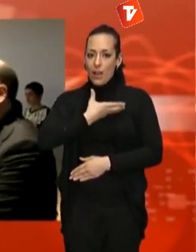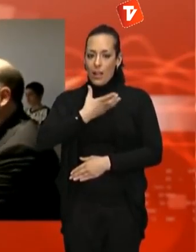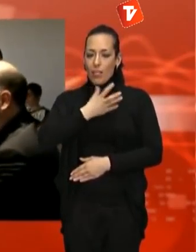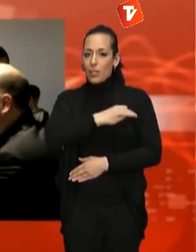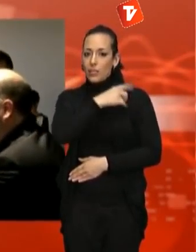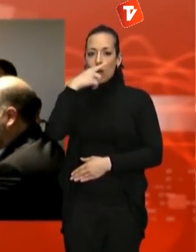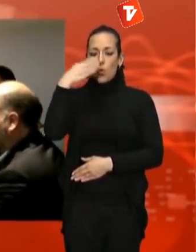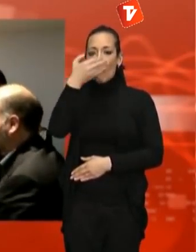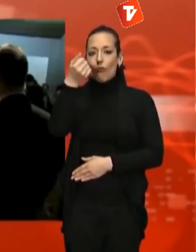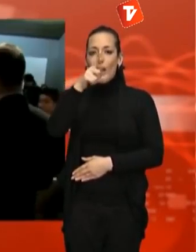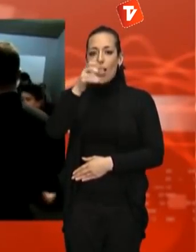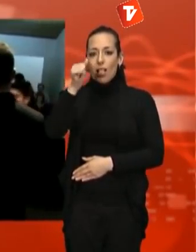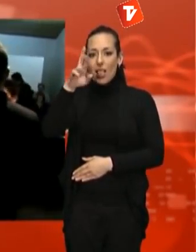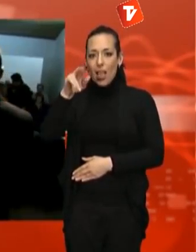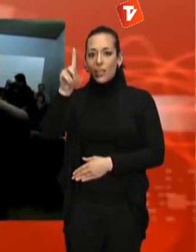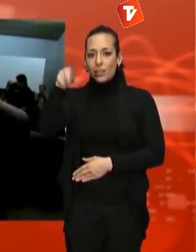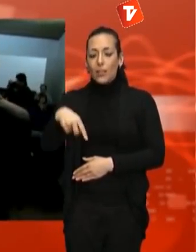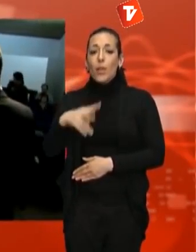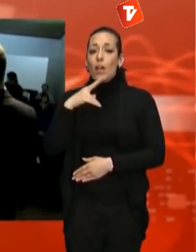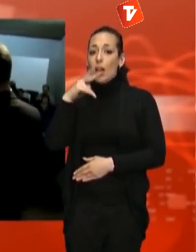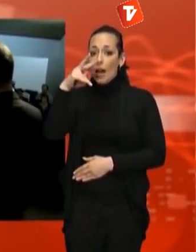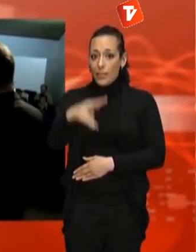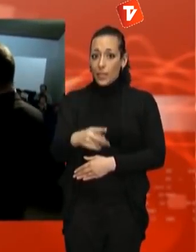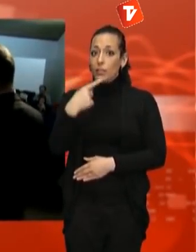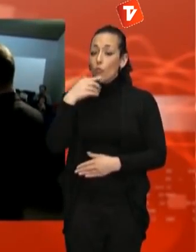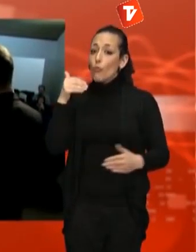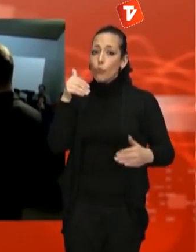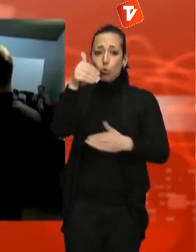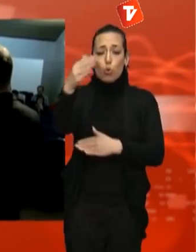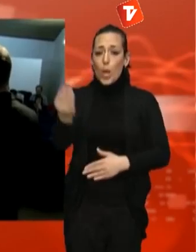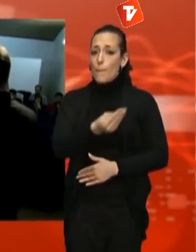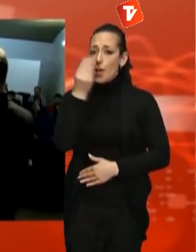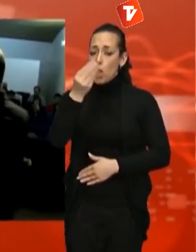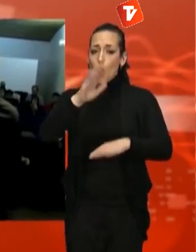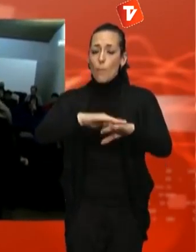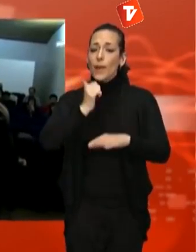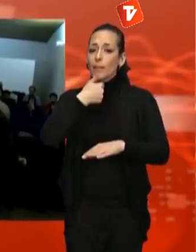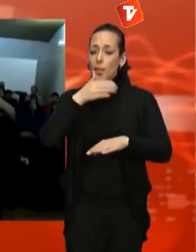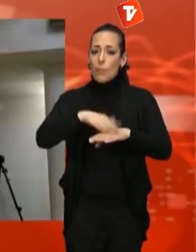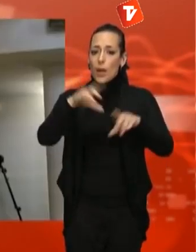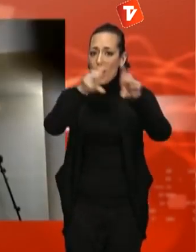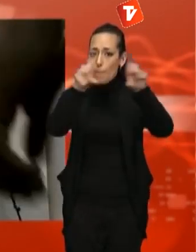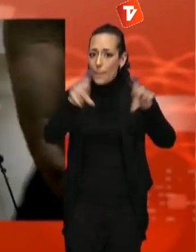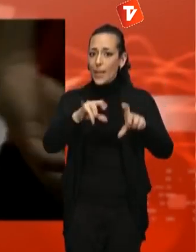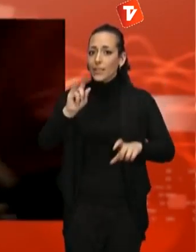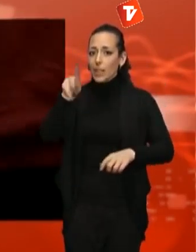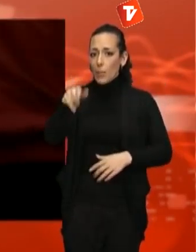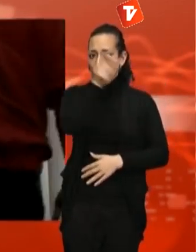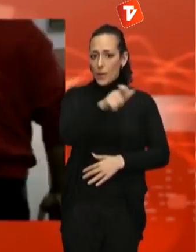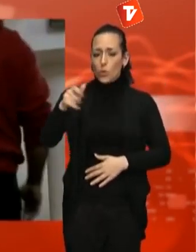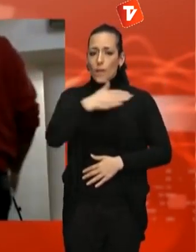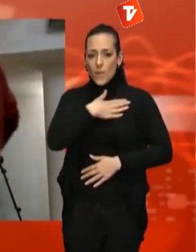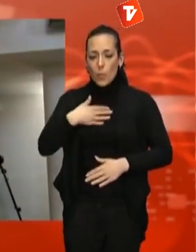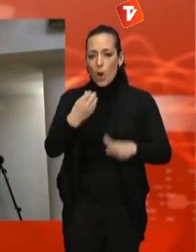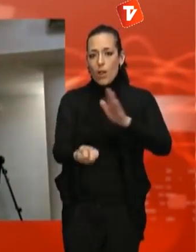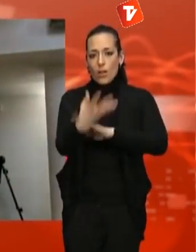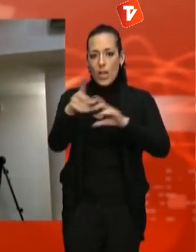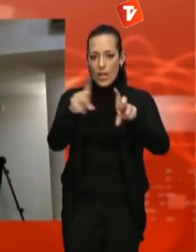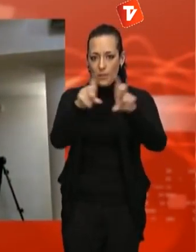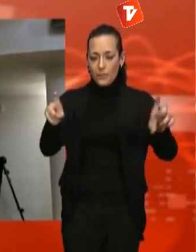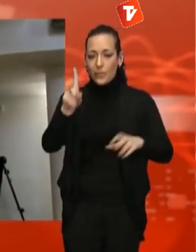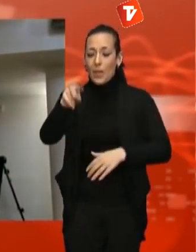i segons algunes de les últimes dades de la ciutat, ha augurat un futur millor per a empreses i emprenedors. L'alcalde, ha reclamat una solució perquè el